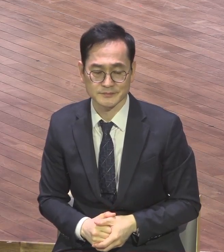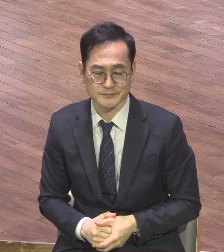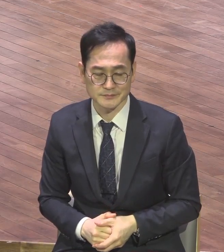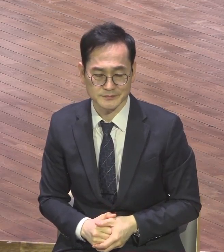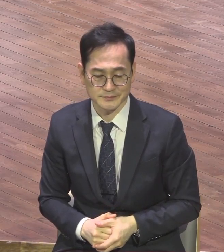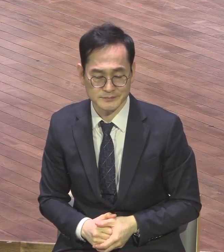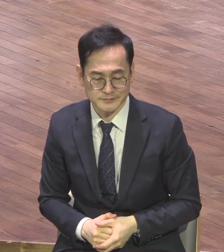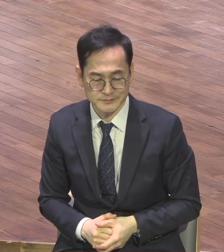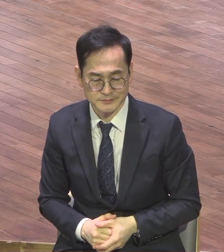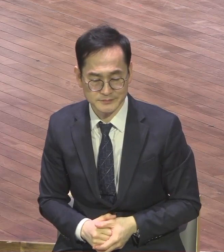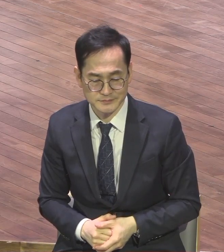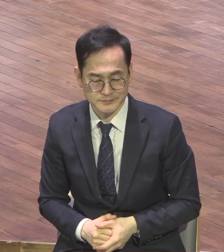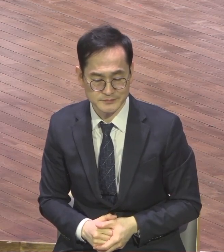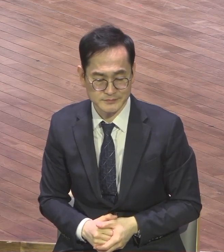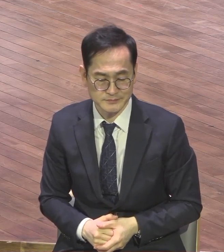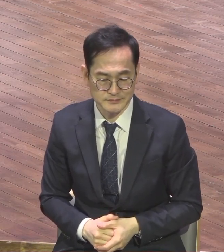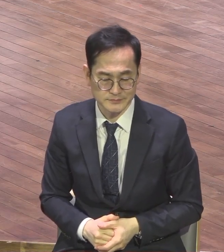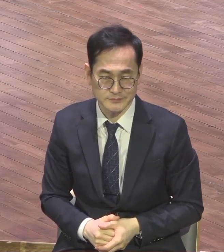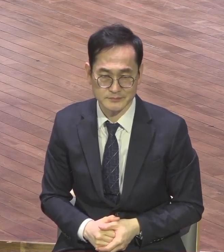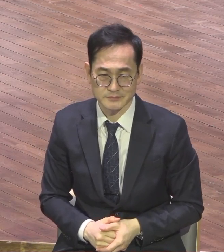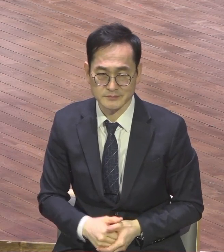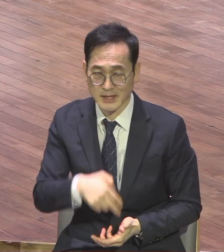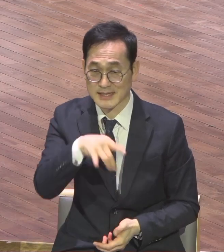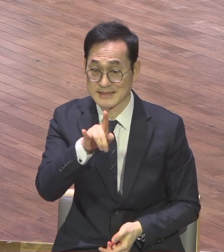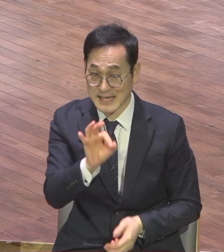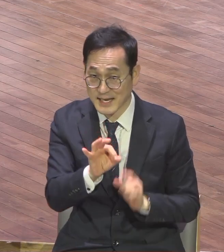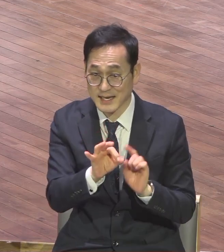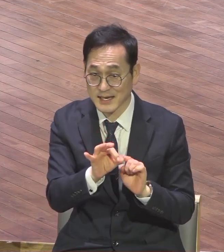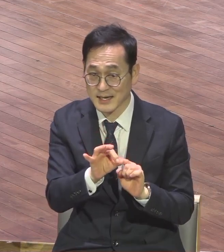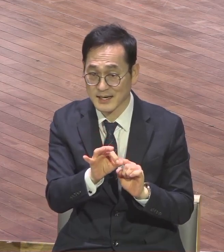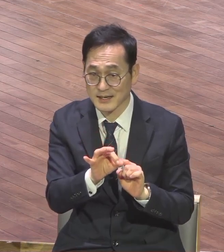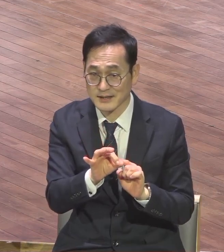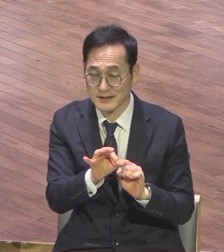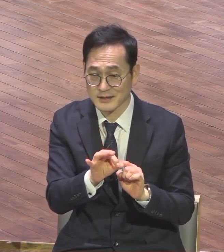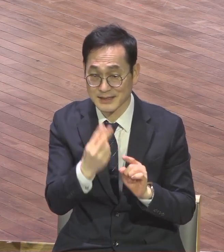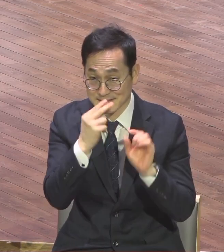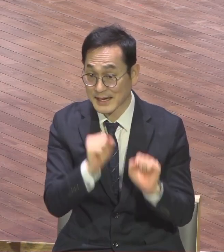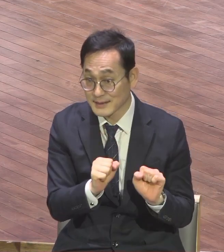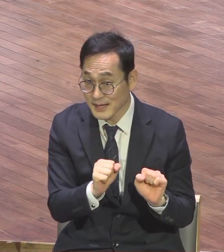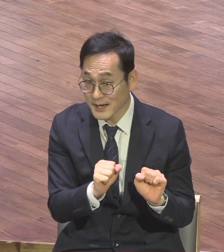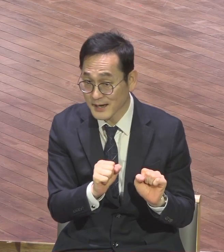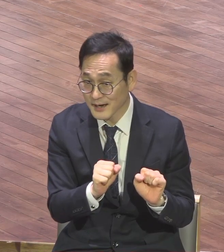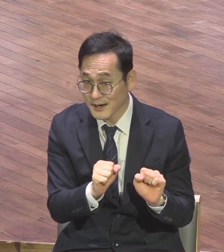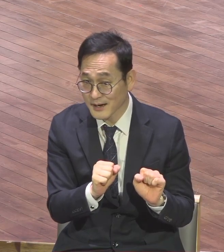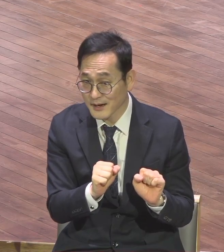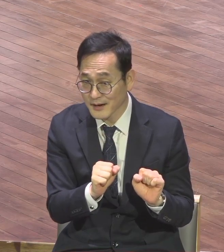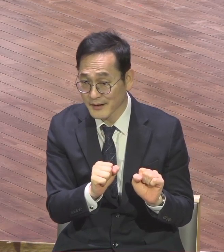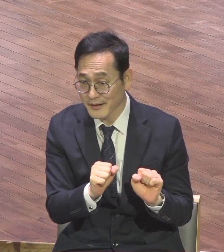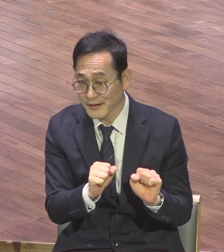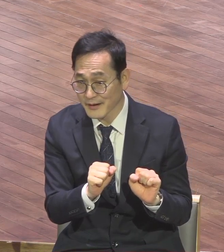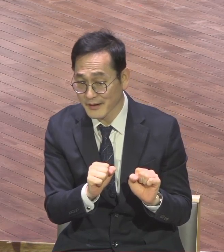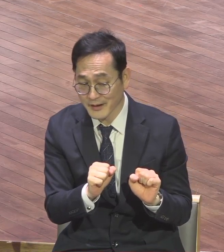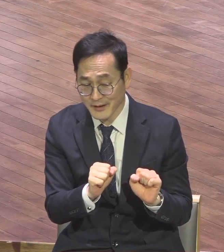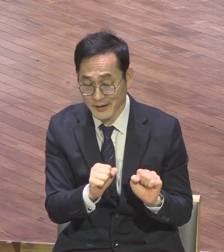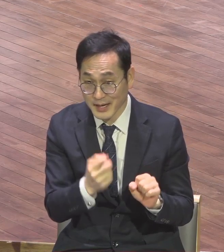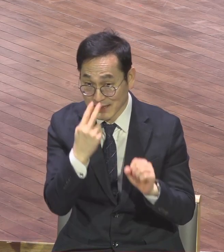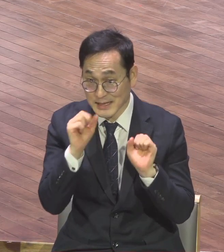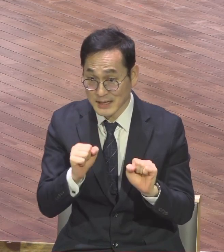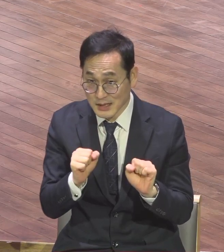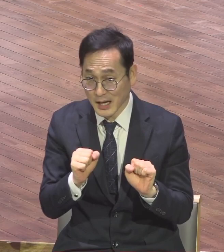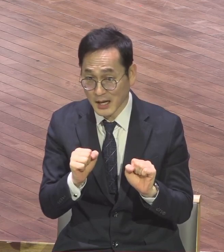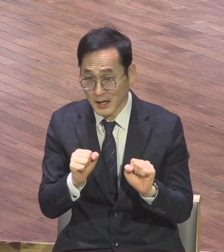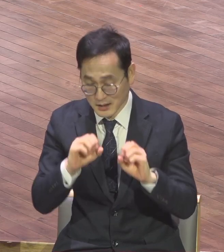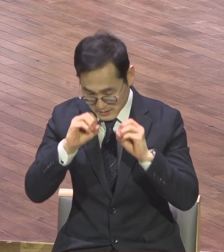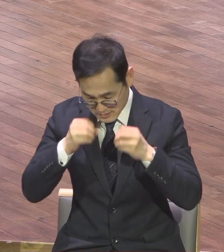생정명을 제가 좋아합니다. 살아있다. 내가 살아있다는 이 자체가 나이가 얼마나 많아도 살아있다는 것